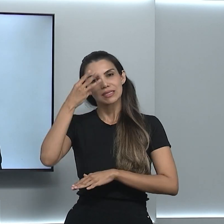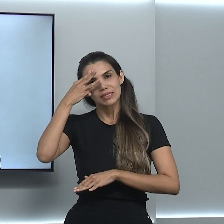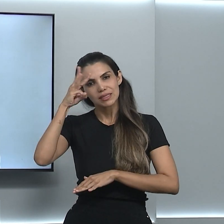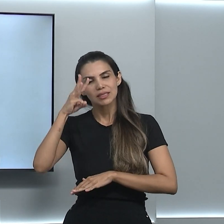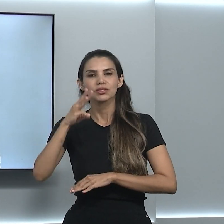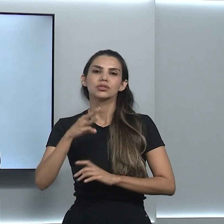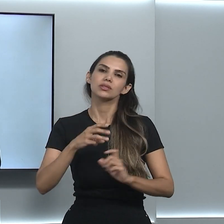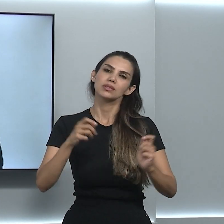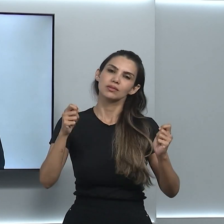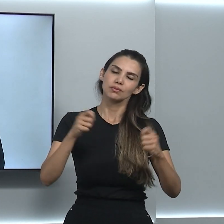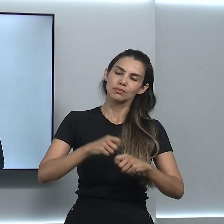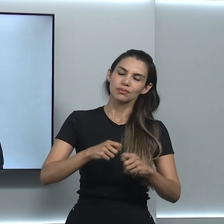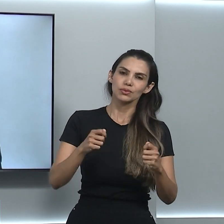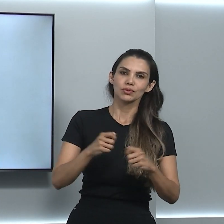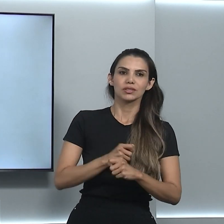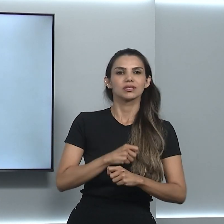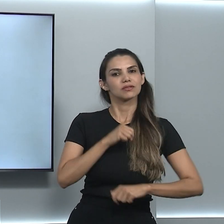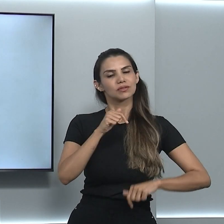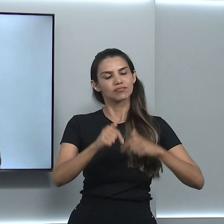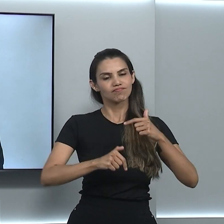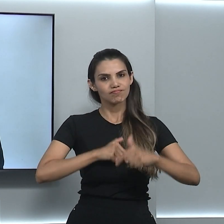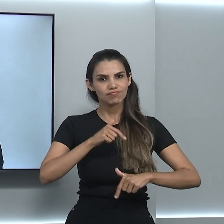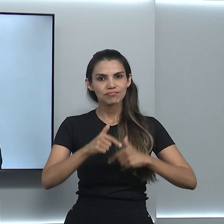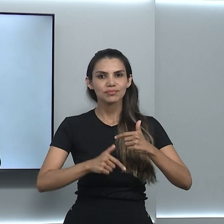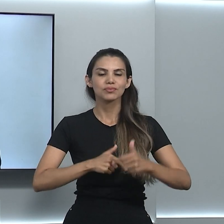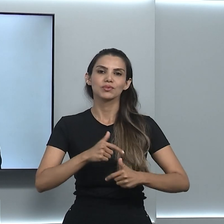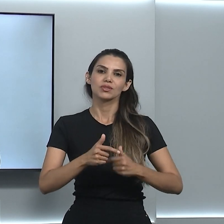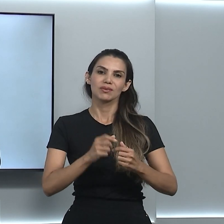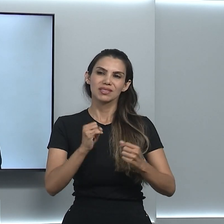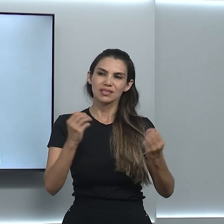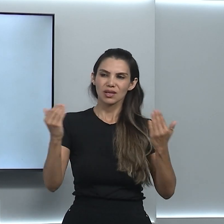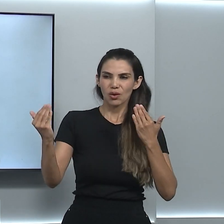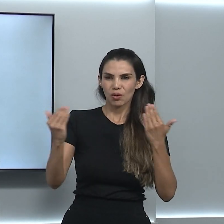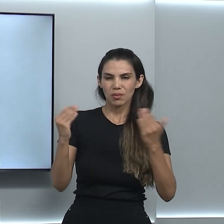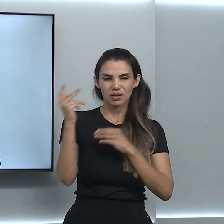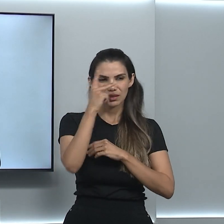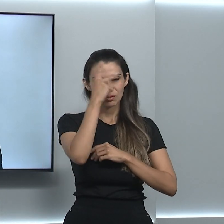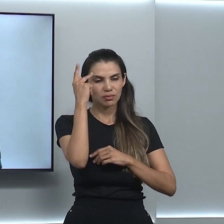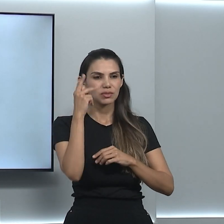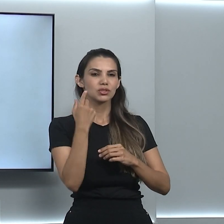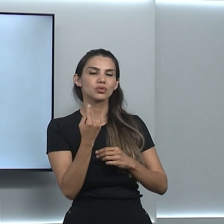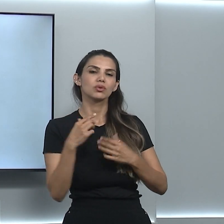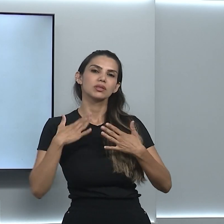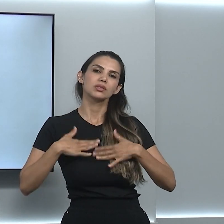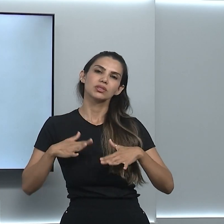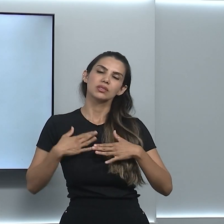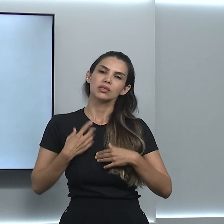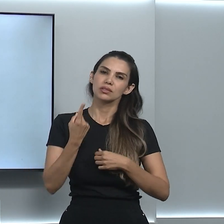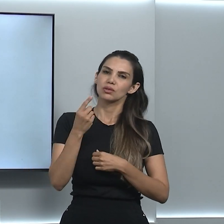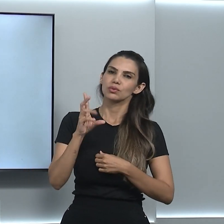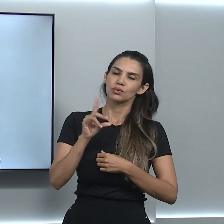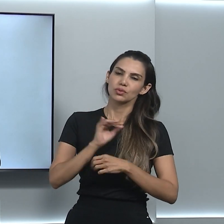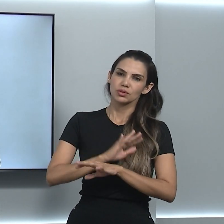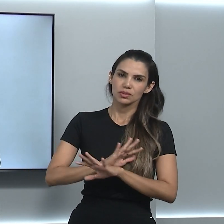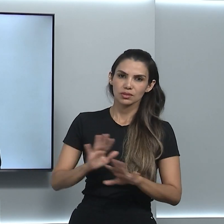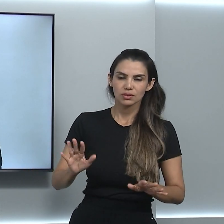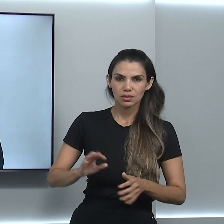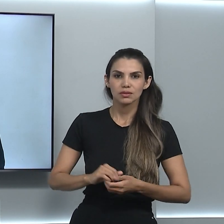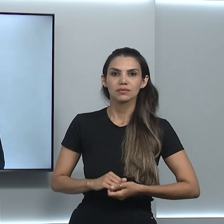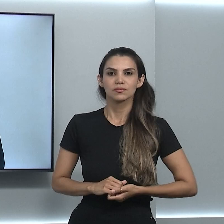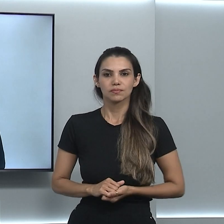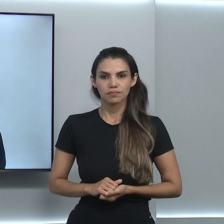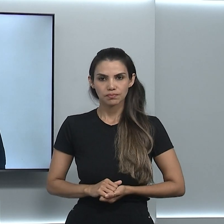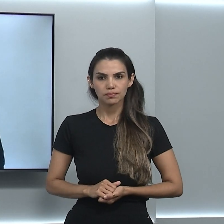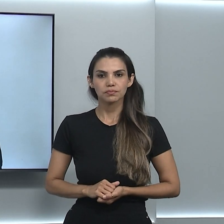outras condições de realizar o trabalho quando a gente compara ele com um trabalhador que descansa só um dia na semana. Então,